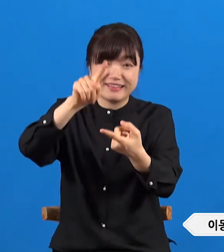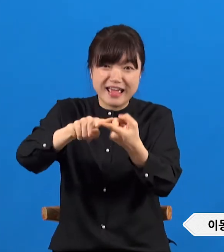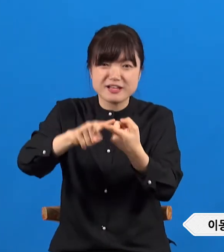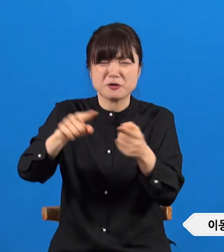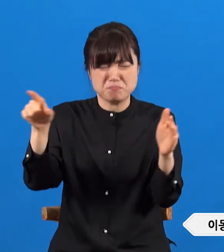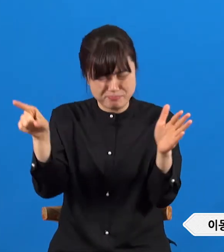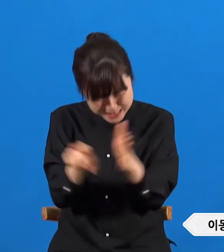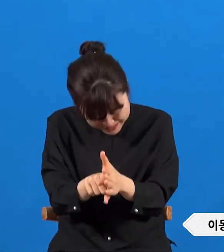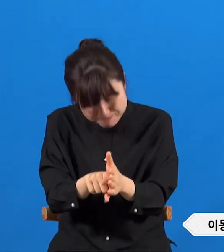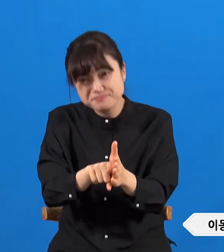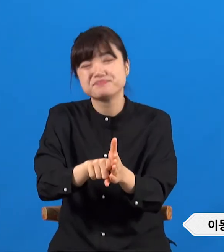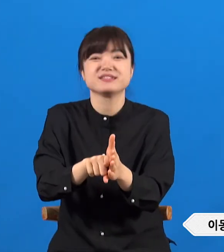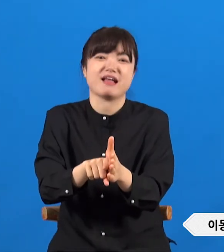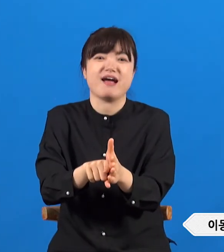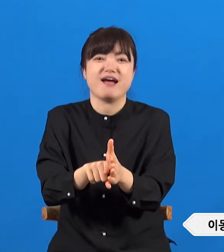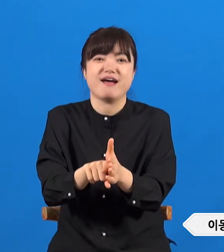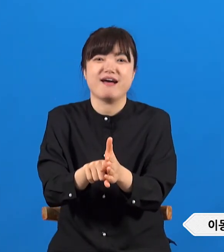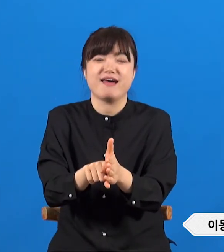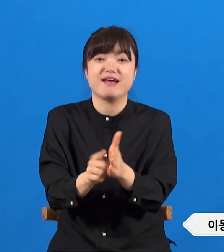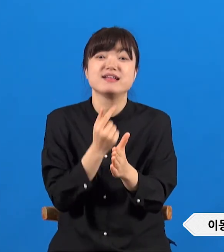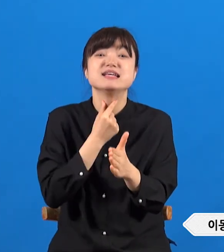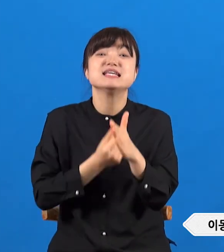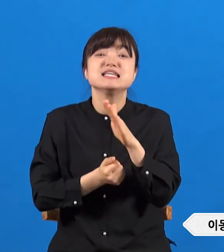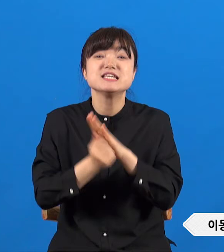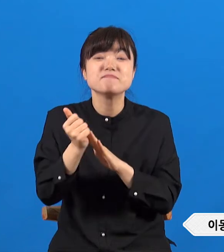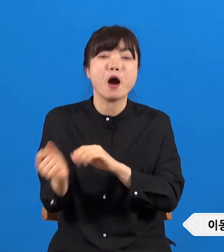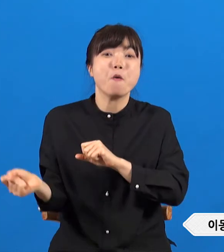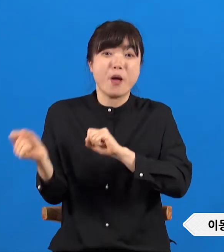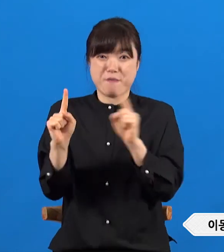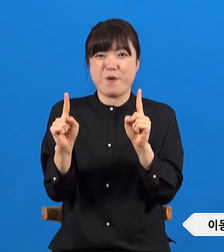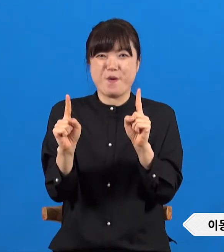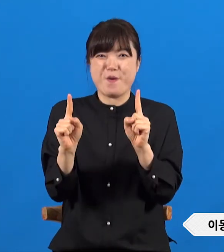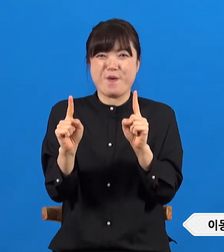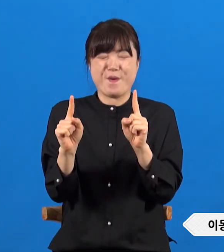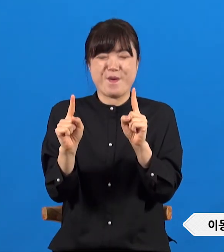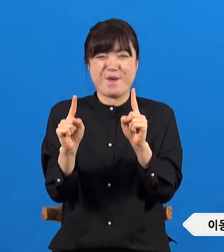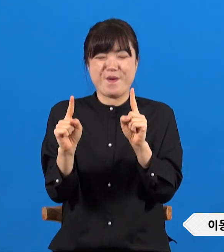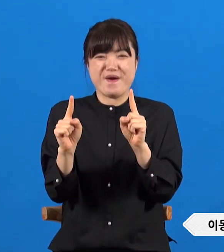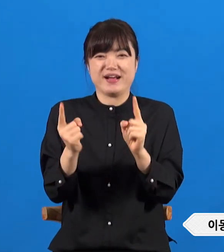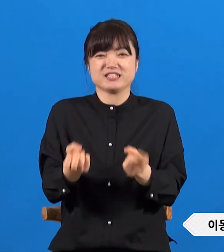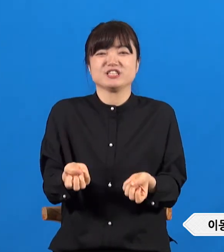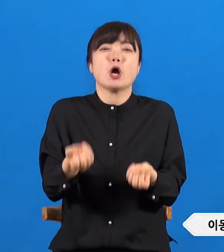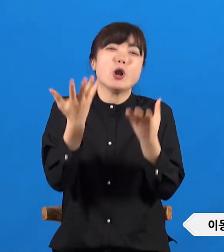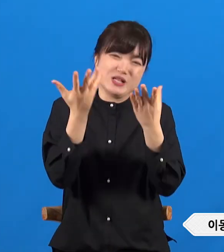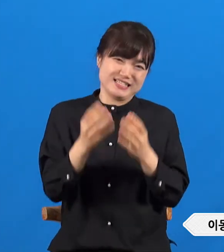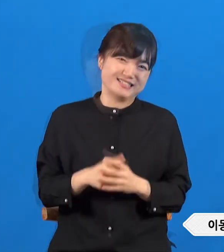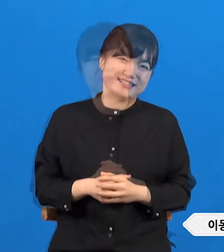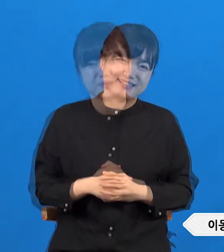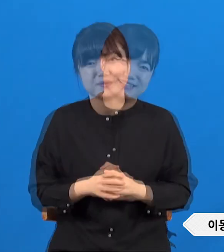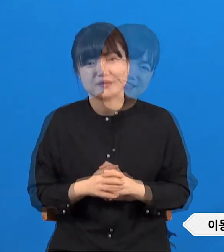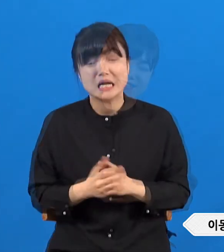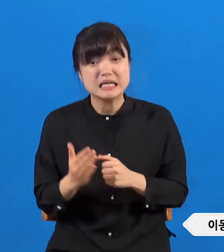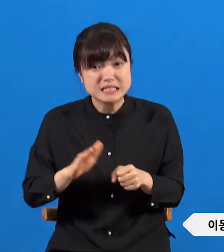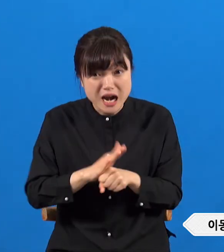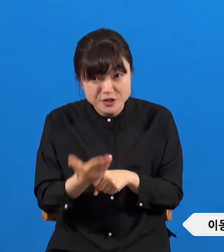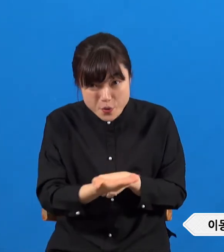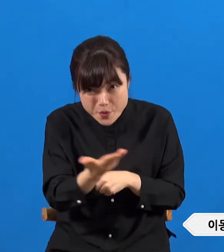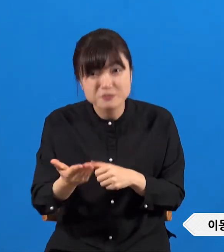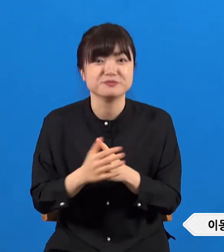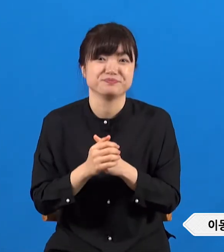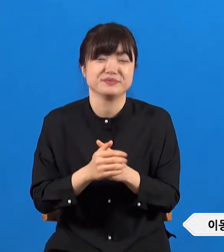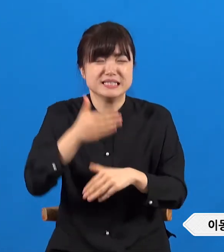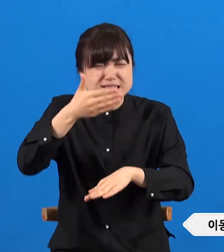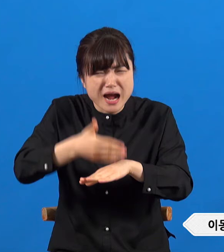것을 믿습니다 라는 희망이 회복되는 절기, 그 희망의 회복이에요. 사랑하는